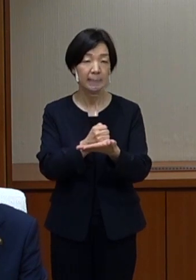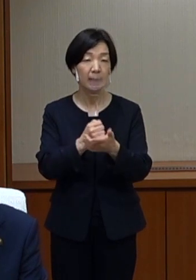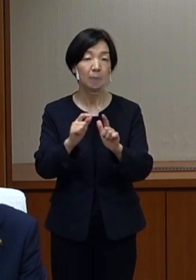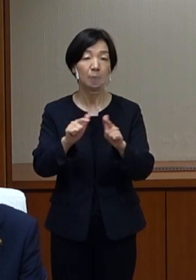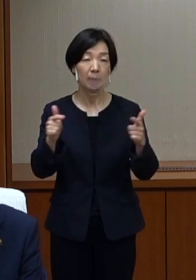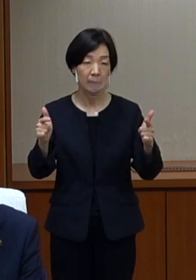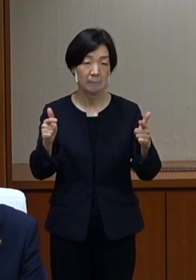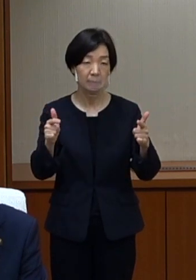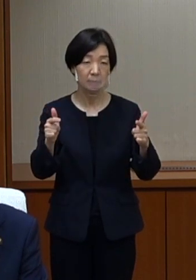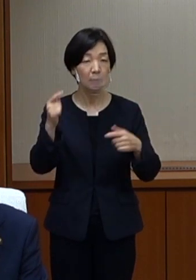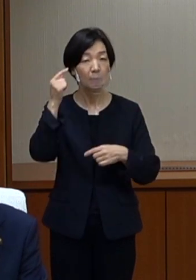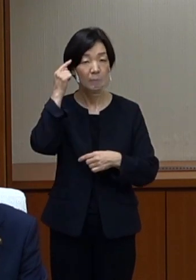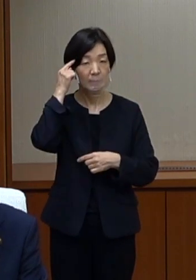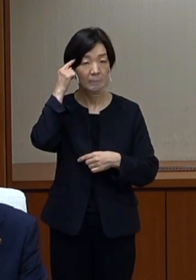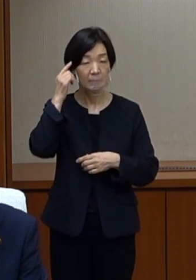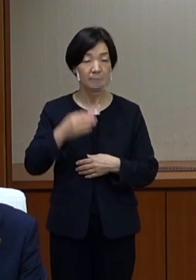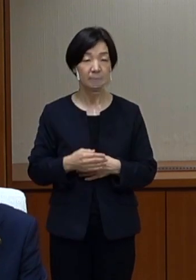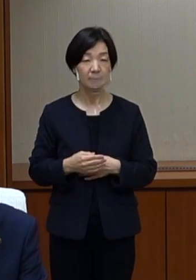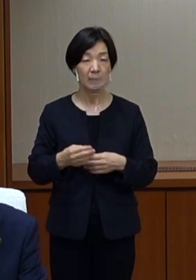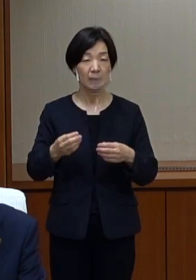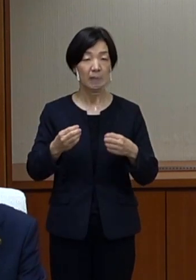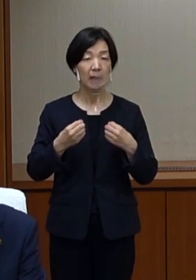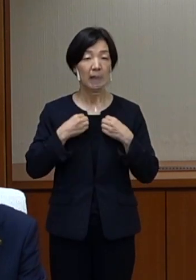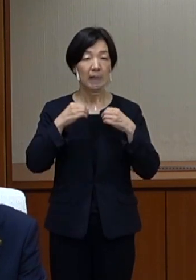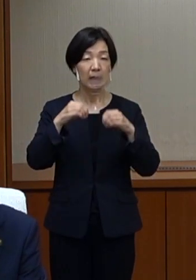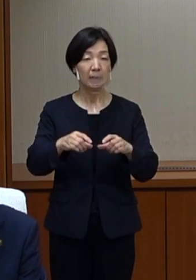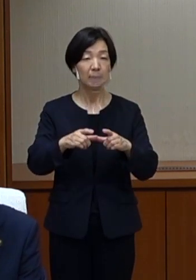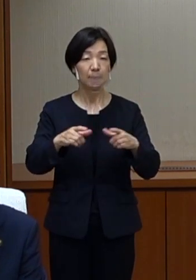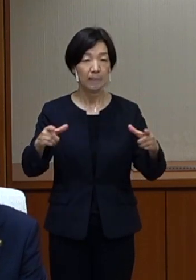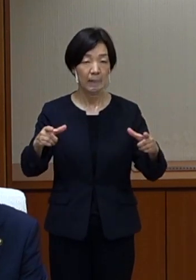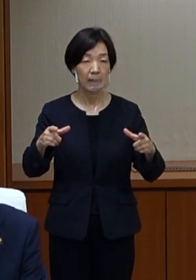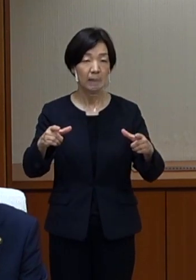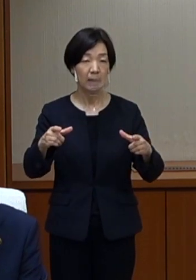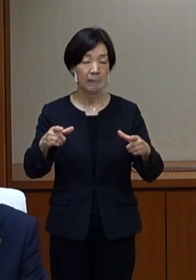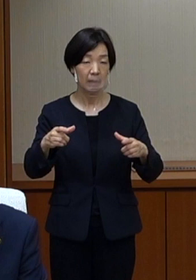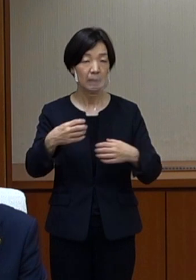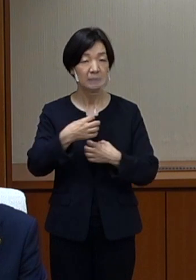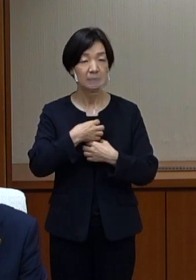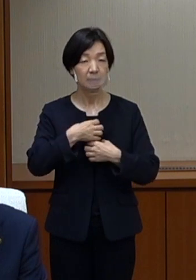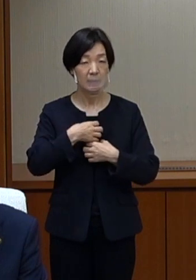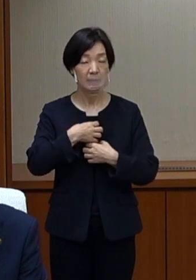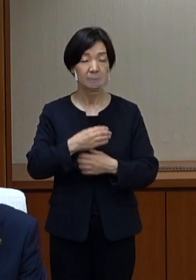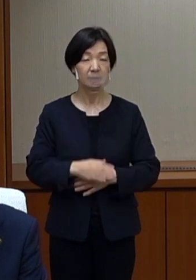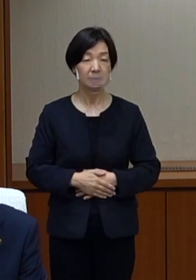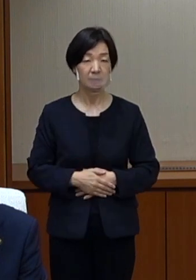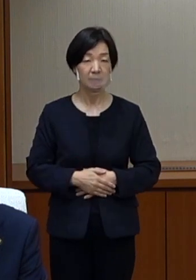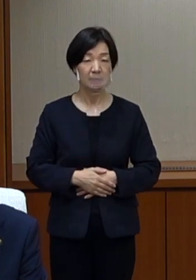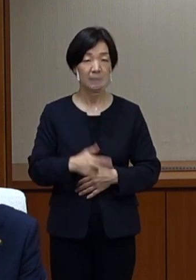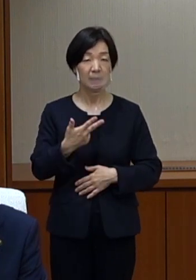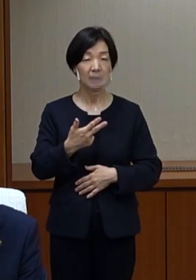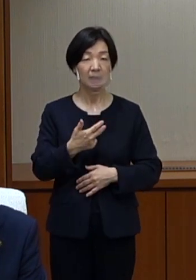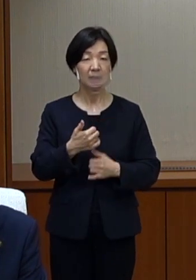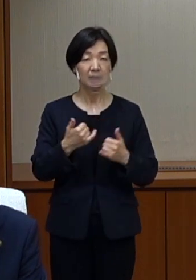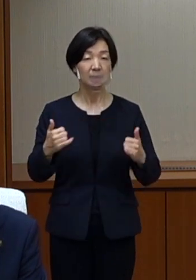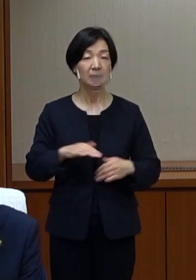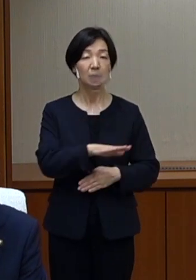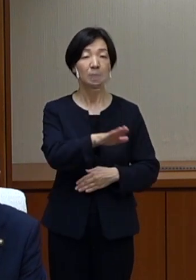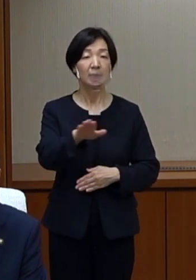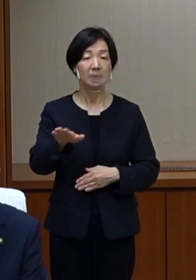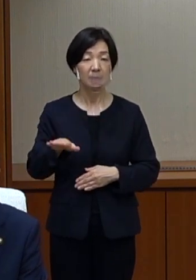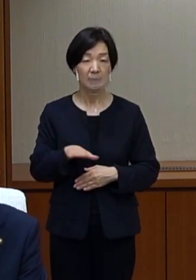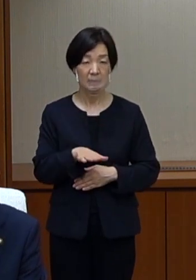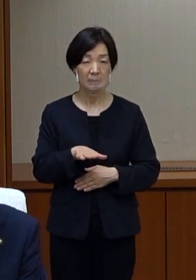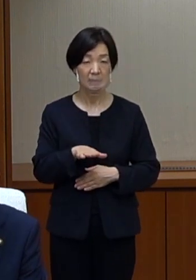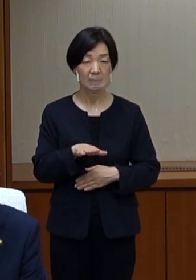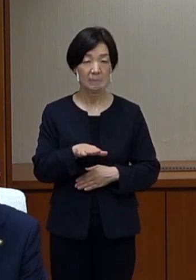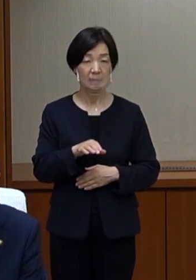加が見込まれ、感染リスクが高まります。そこで市民の皆様方、